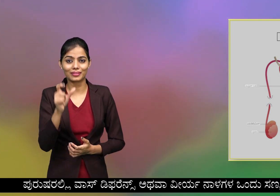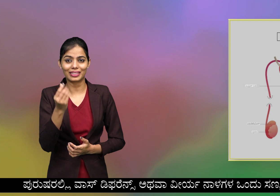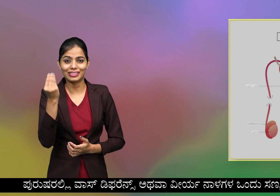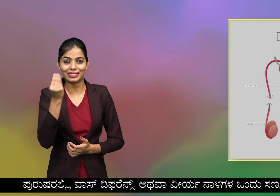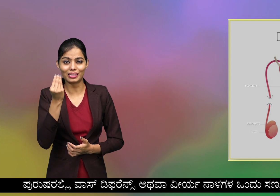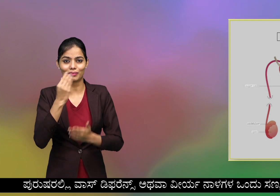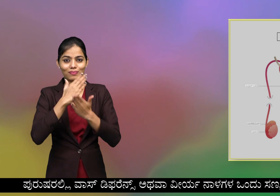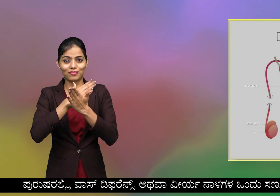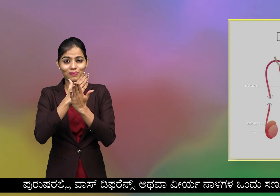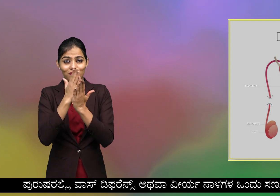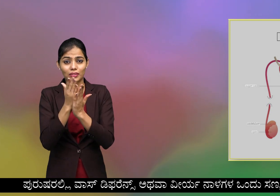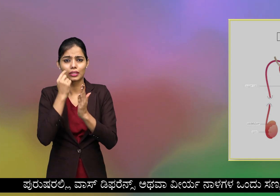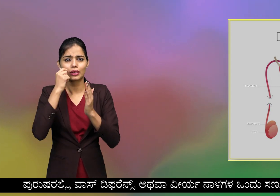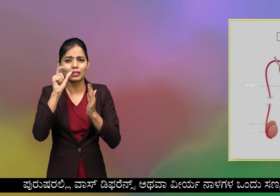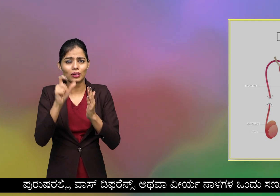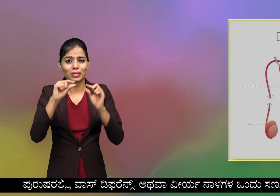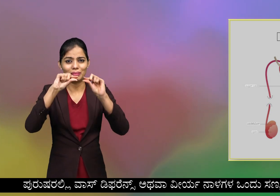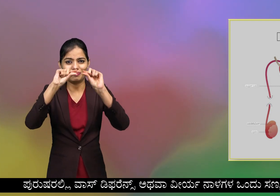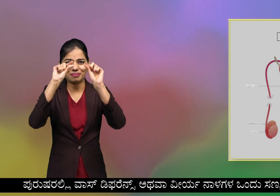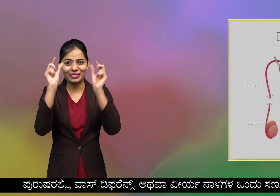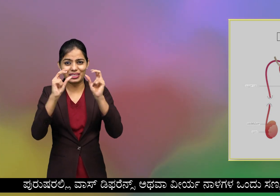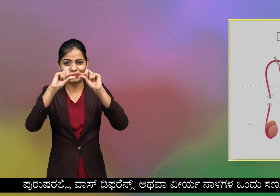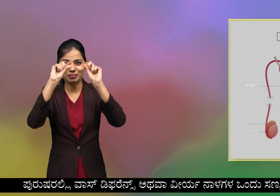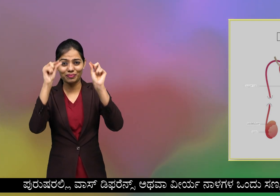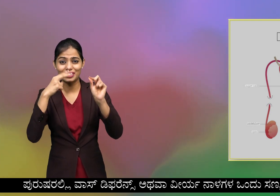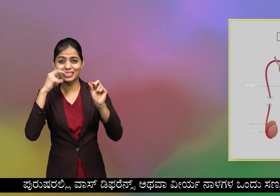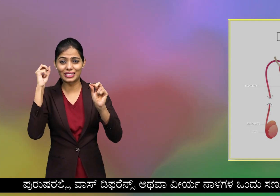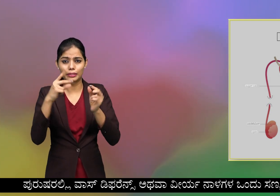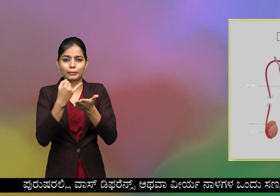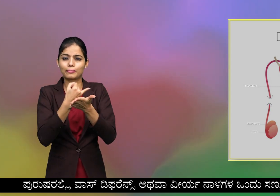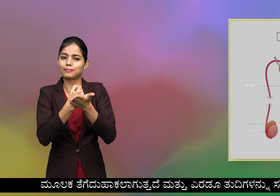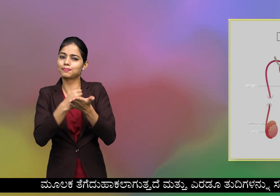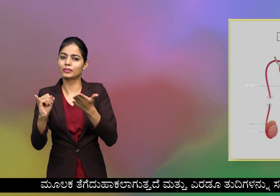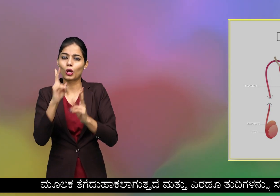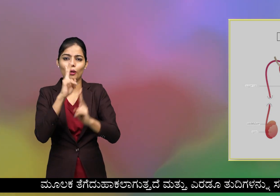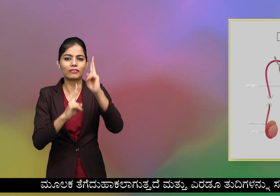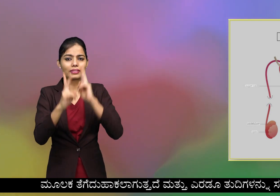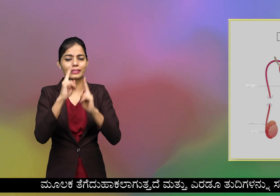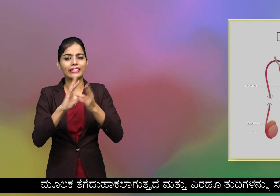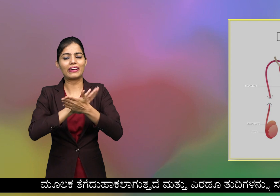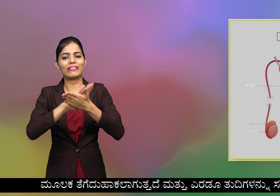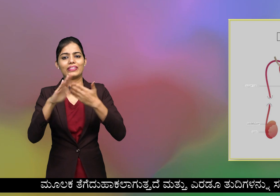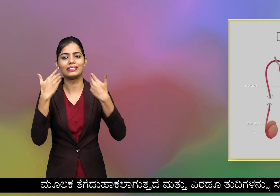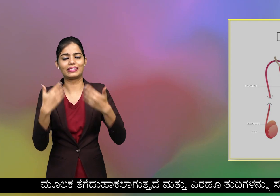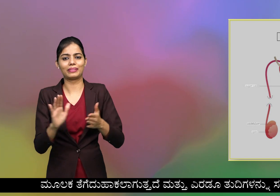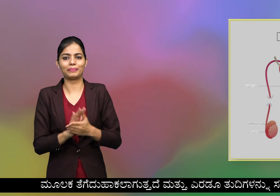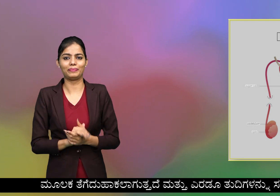ಪುರುಷರಲ್ಲಿ ವಾಸ್ ಡಿಫರೆನ್ಸ್ ಅಥವಾ ವೀರ್ಯನಾಳಗಳ ಒಂದು ಸಣ್ಣ ಭಾಗವನ್ನ ಶಸ್ತ್ರಚಿಕಿತ್ಸೆಯ ಮೂಲಕ ತೆಗೆದುಹಾಕಲಾಗುತ್ತದೆ ಮತ್ತು ಎರಡೂ